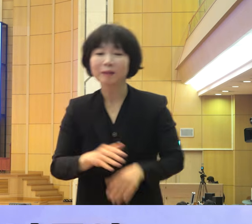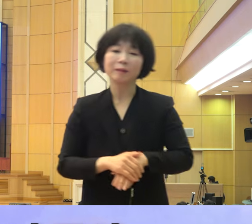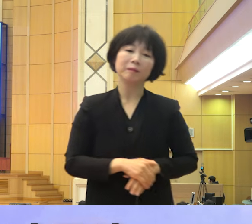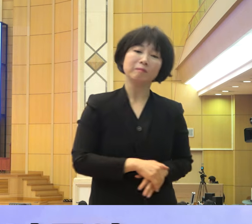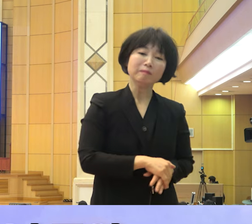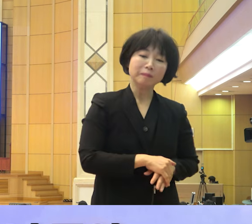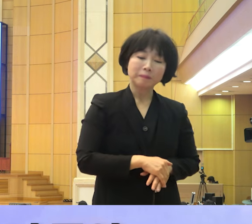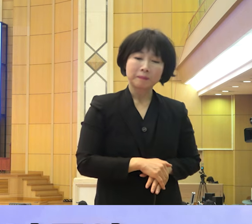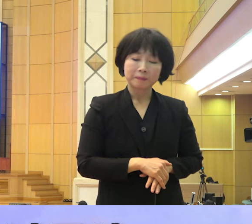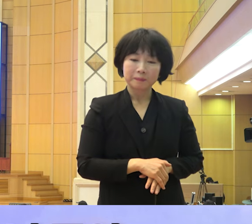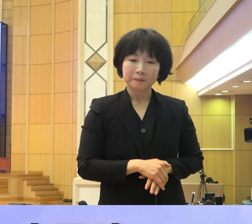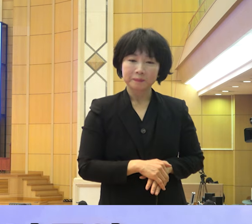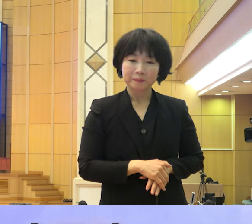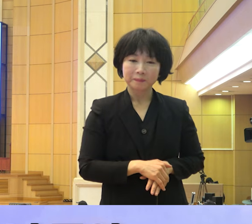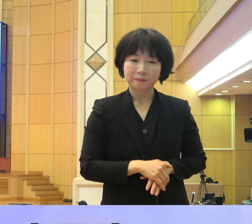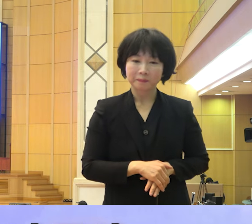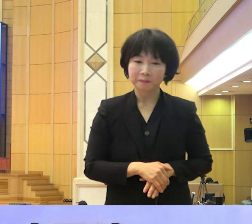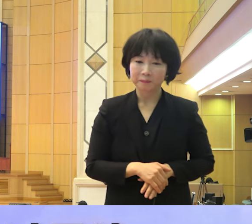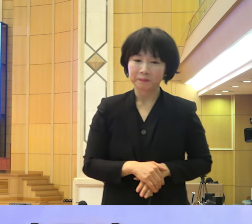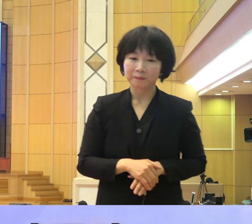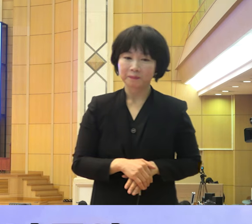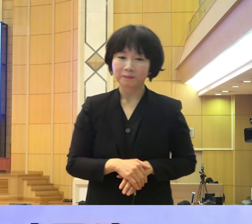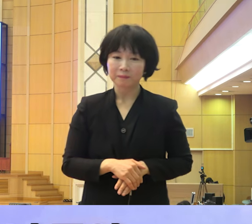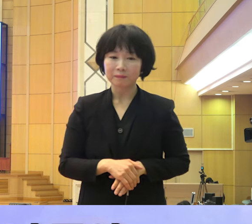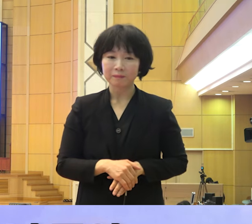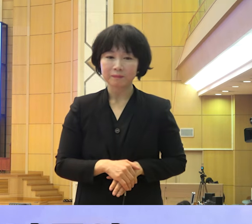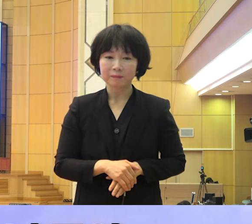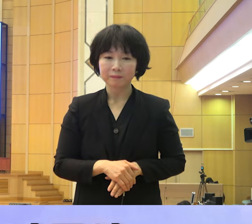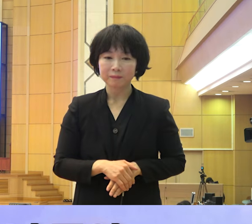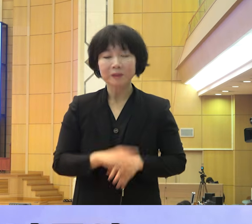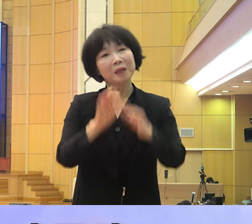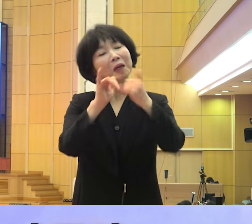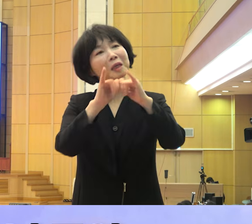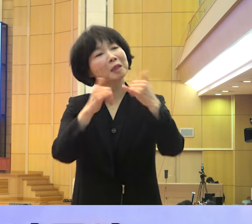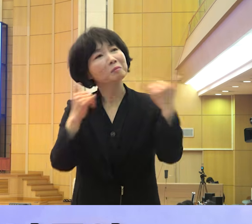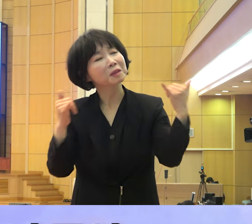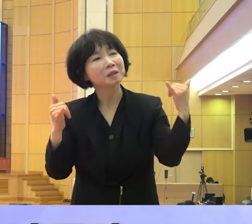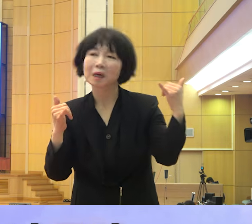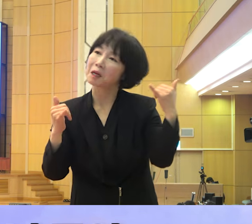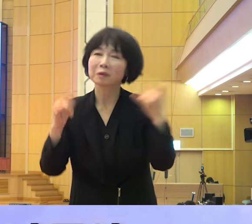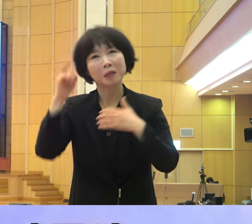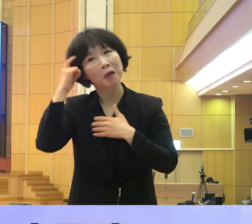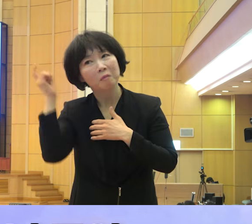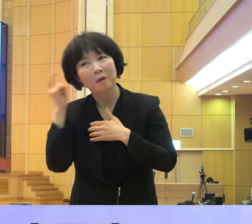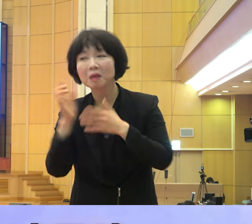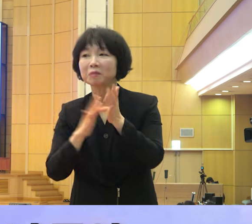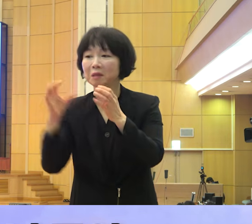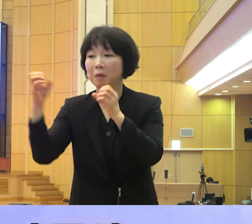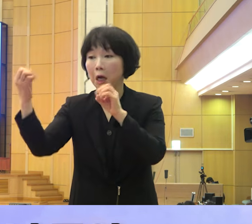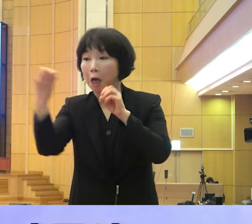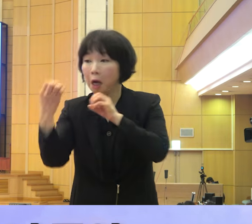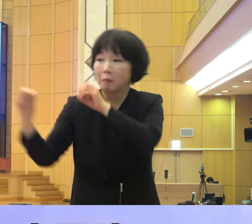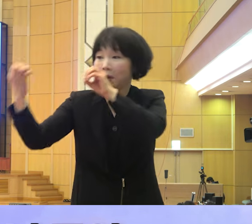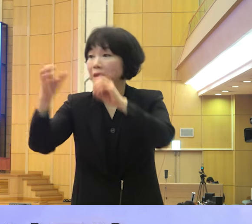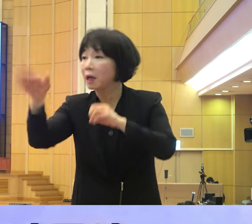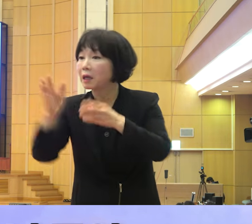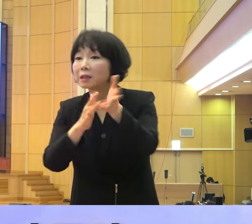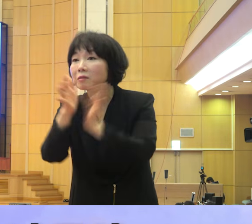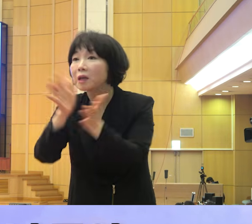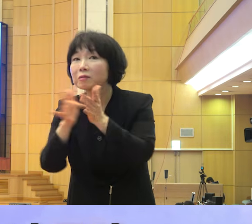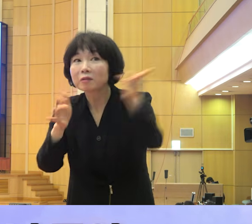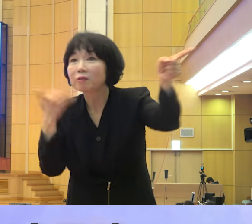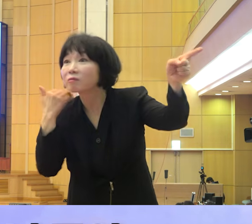하느냐, 더러는 엘리야라고 하는 사람도 있고, 엘리야 선지자, 어떤 이는 에레미야 선지자,